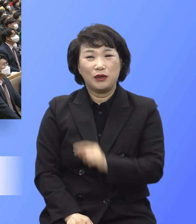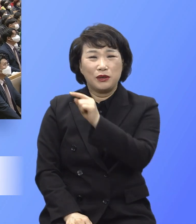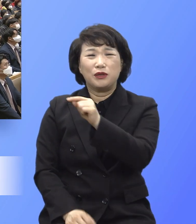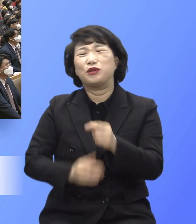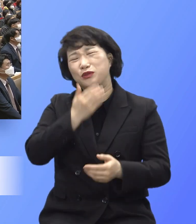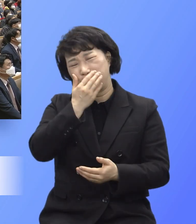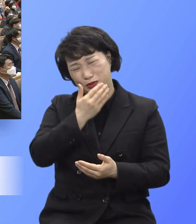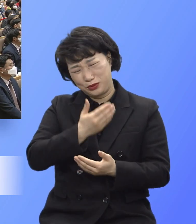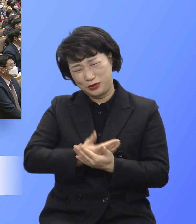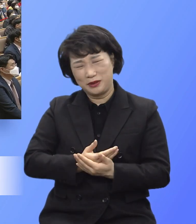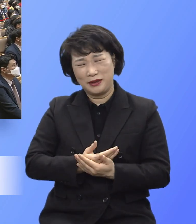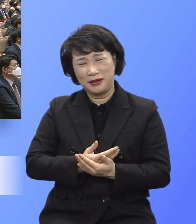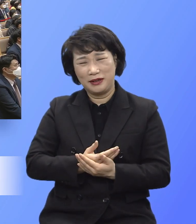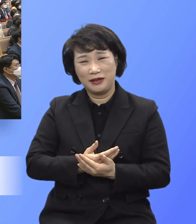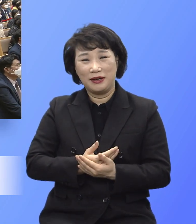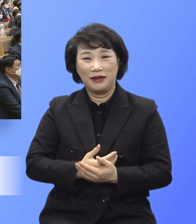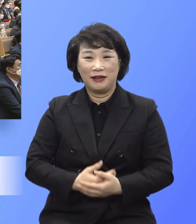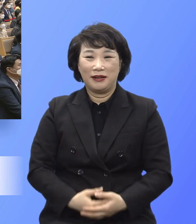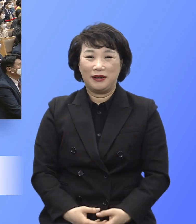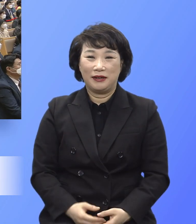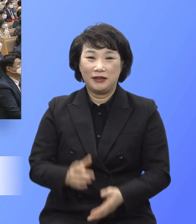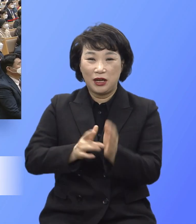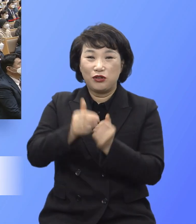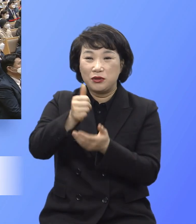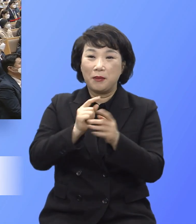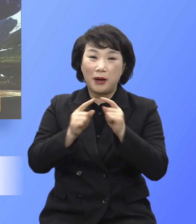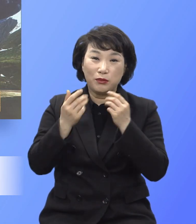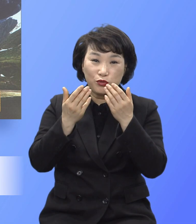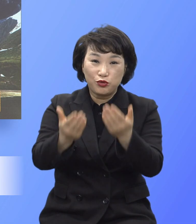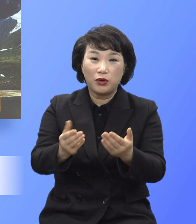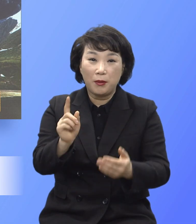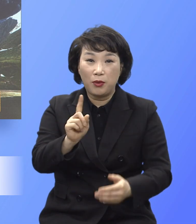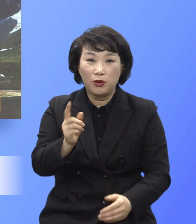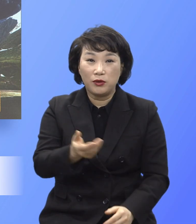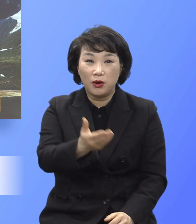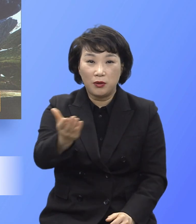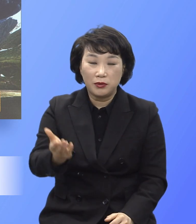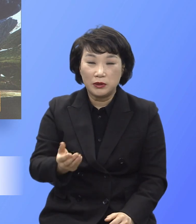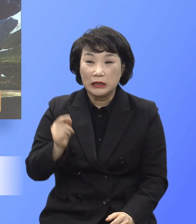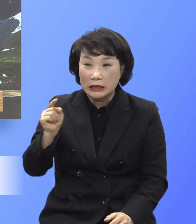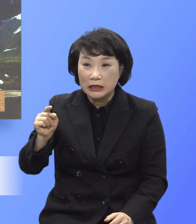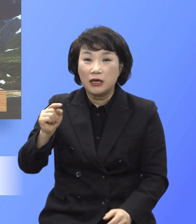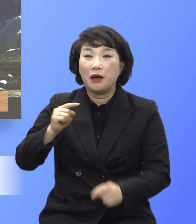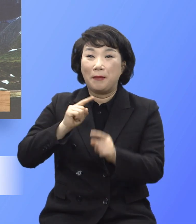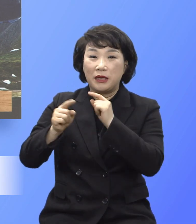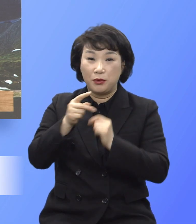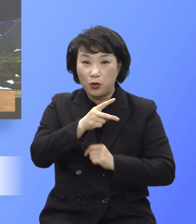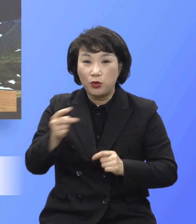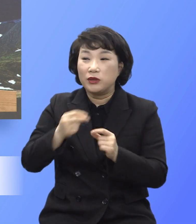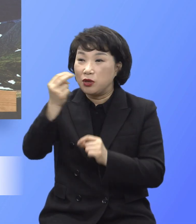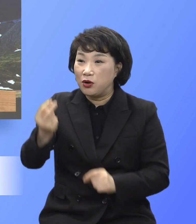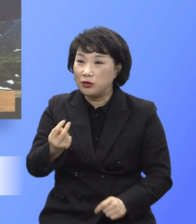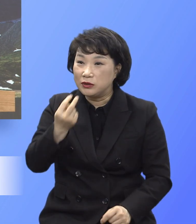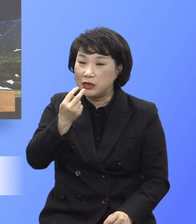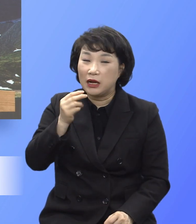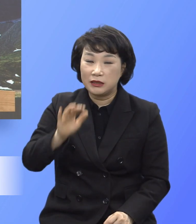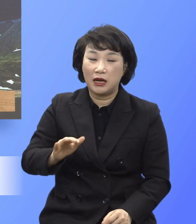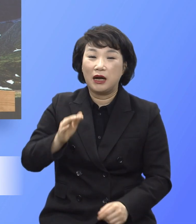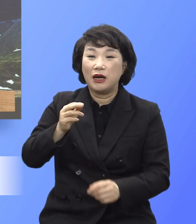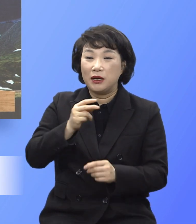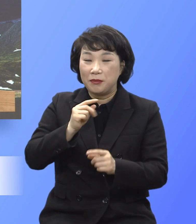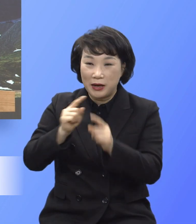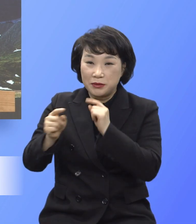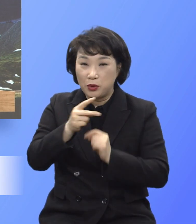얼마나 중요하냐 그 말. 예수께서 하신 말씀이 뭐요? 그 말씀이 영생이요 그